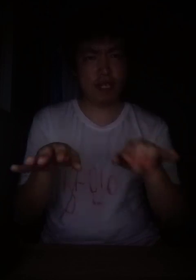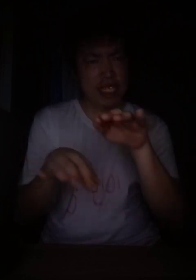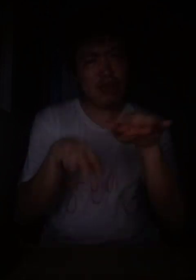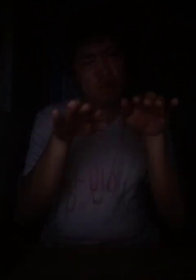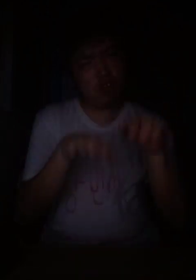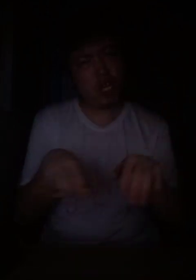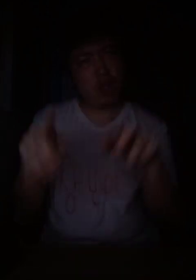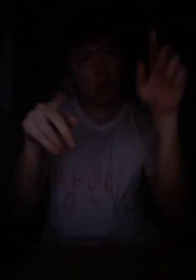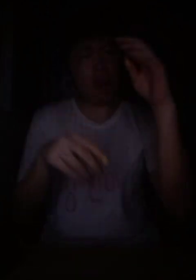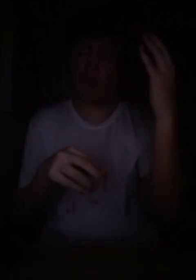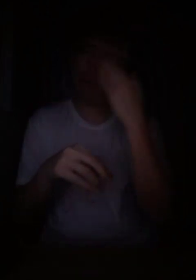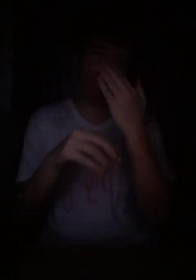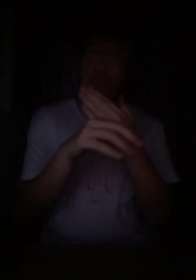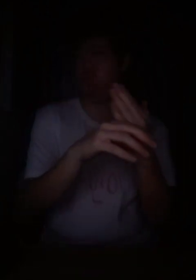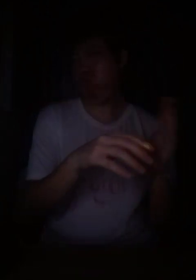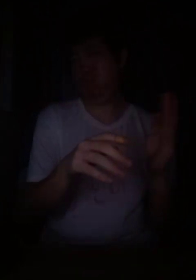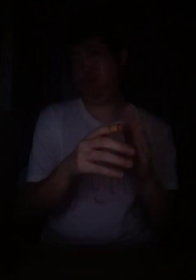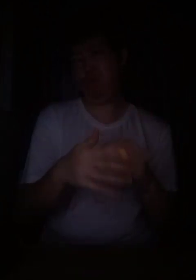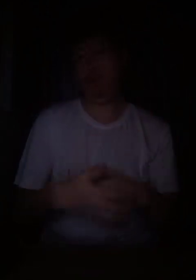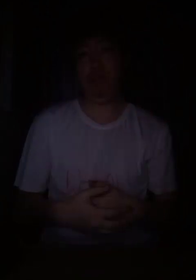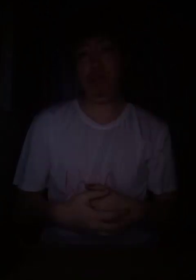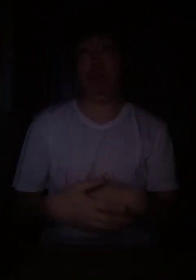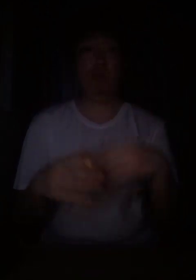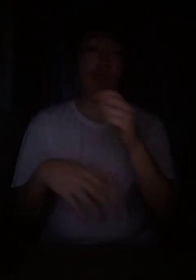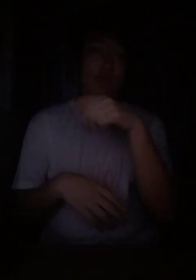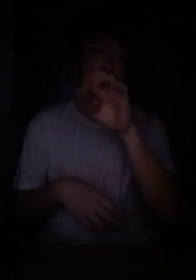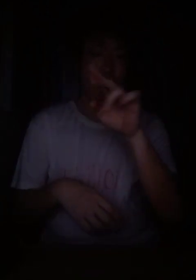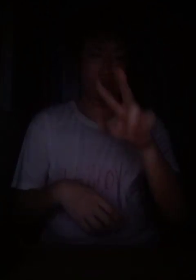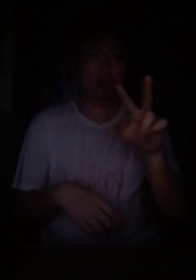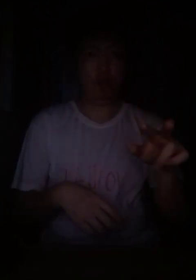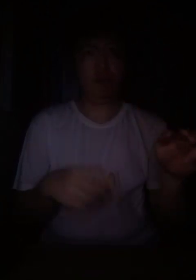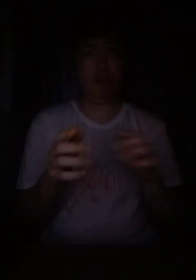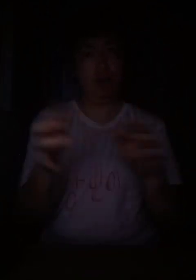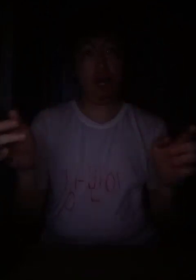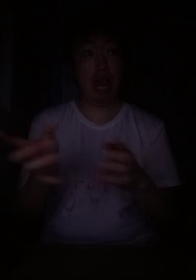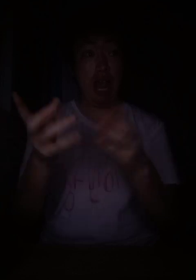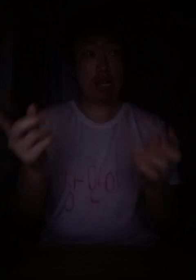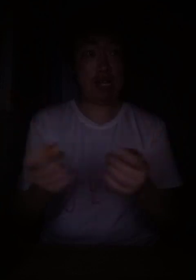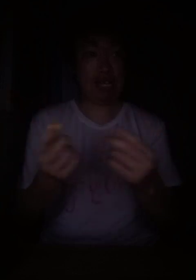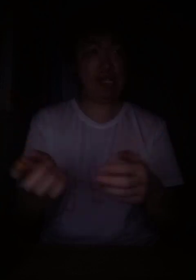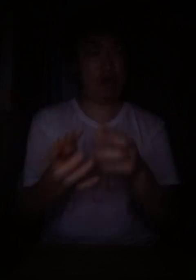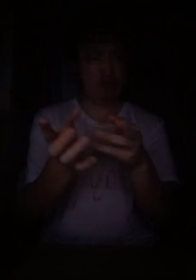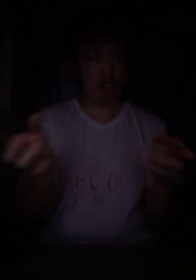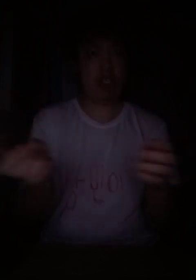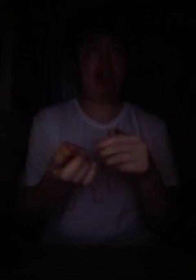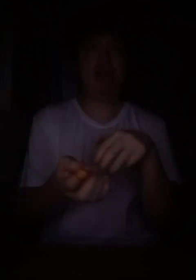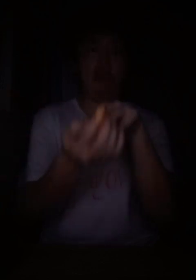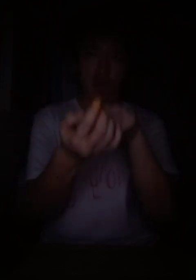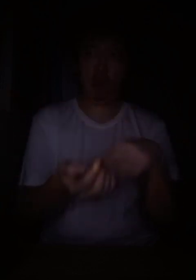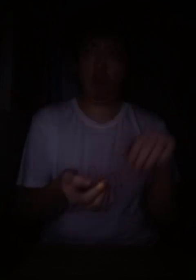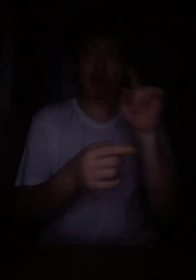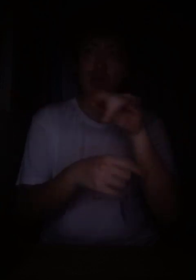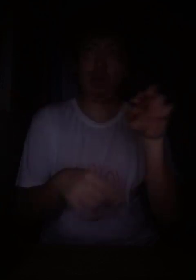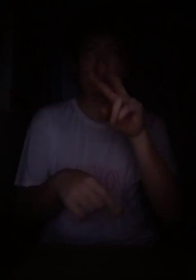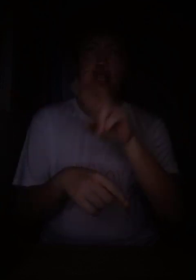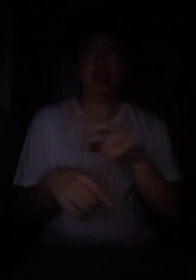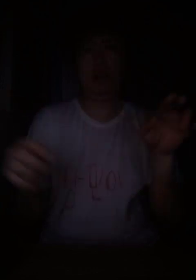입구가 보이지 않습니다. 오늘 새벽 3시쯤 충남 논산시 한 오피스텔에서 50대 남성 거주자가 지하